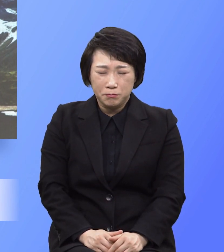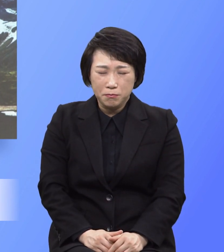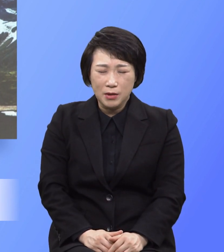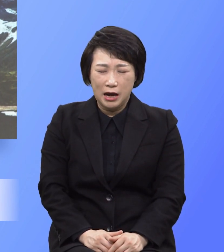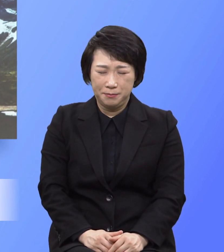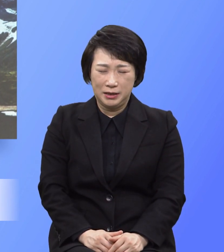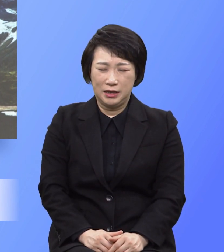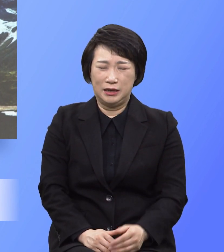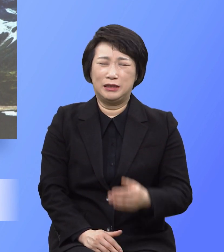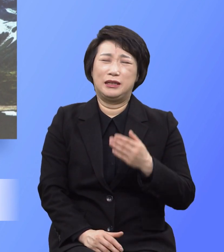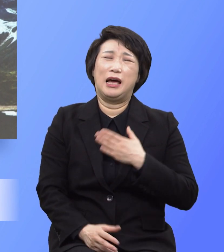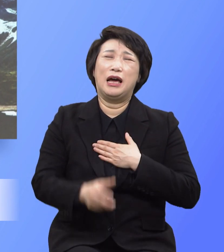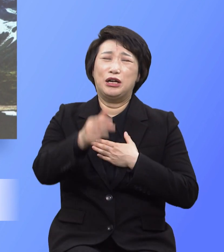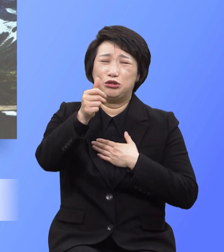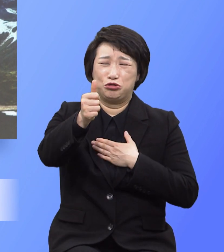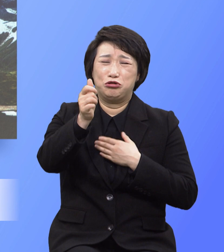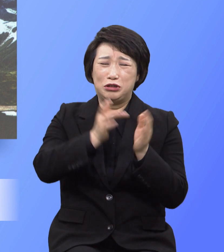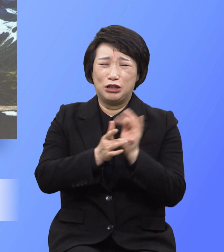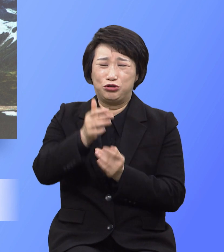내 주 예수님,